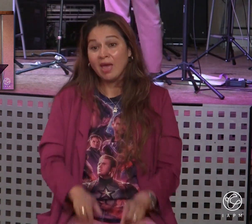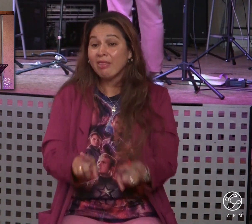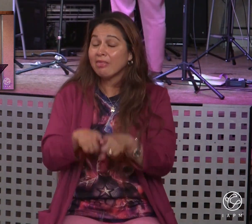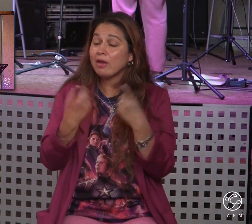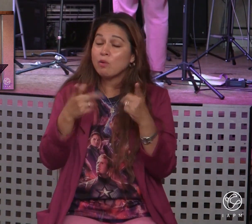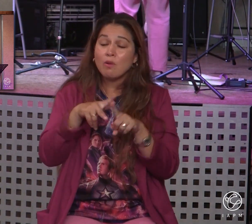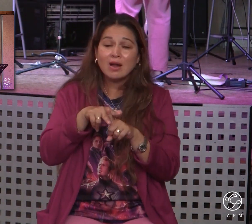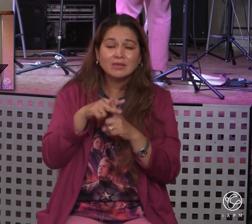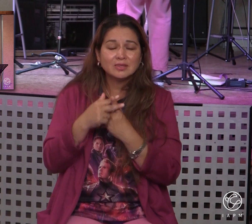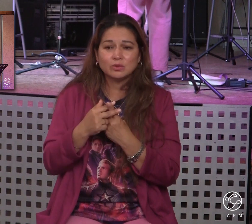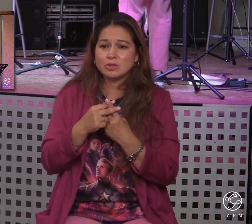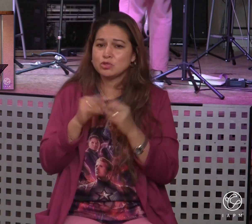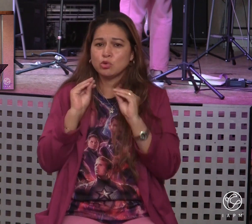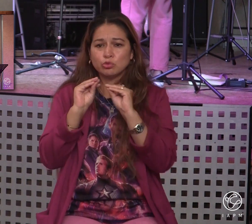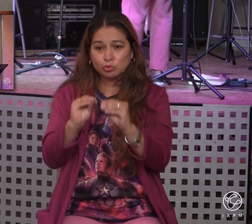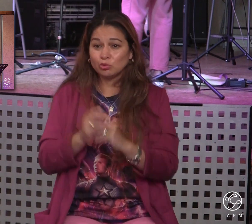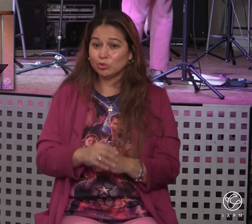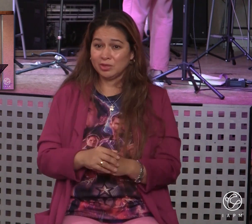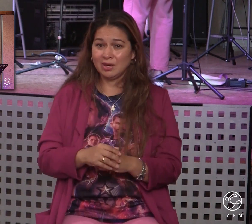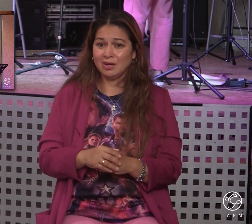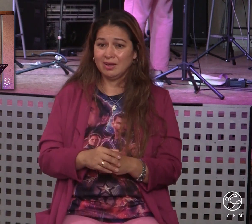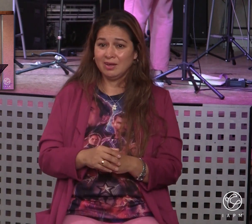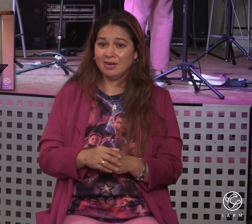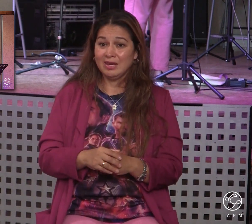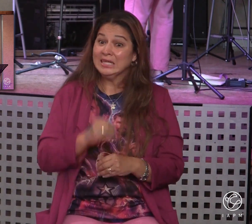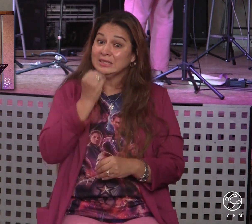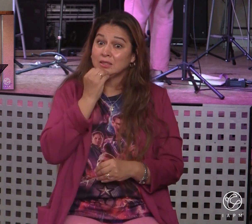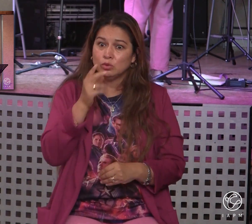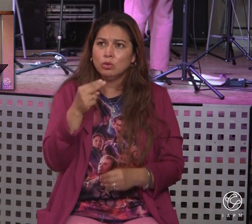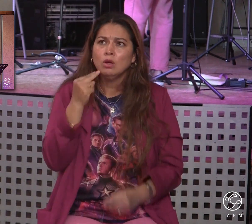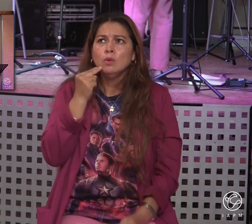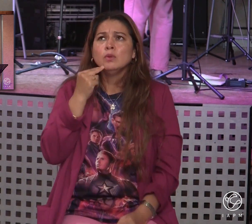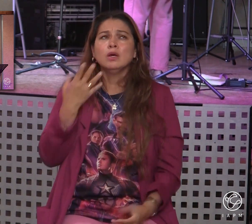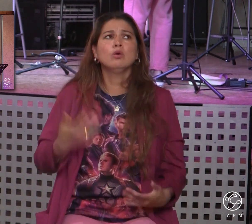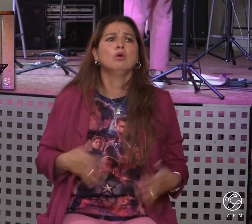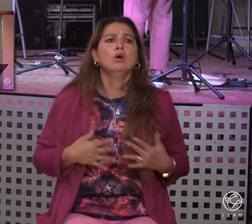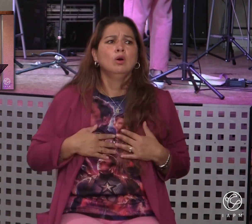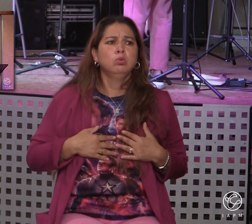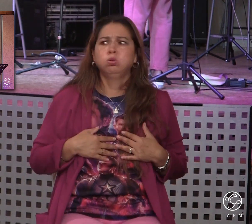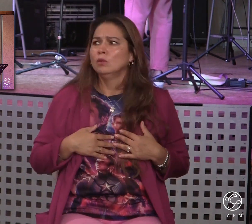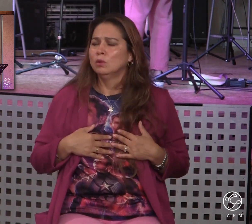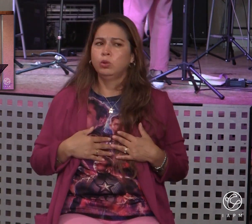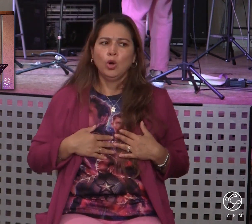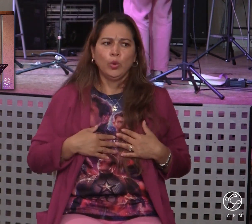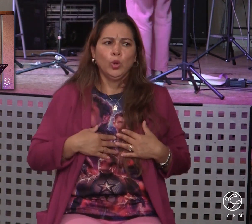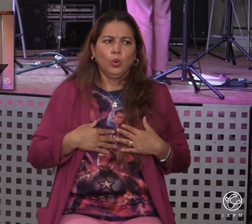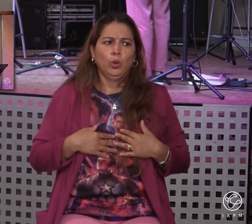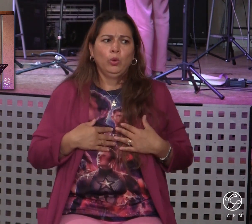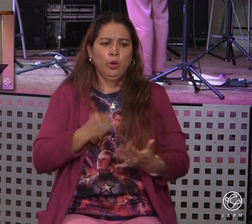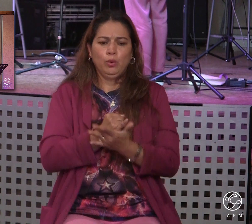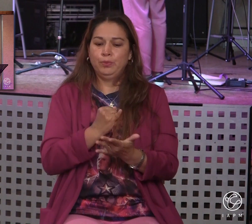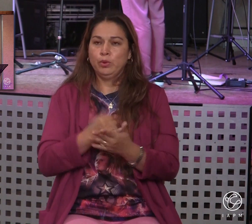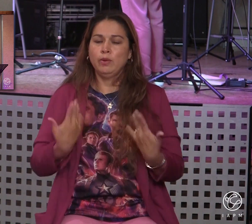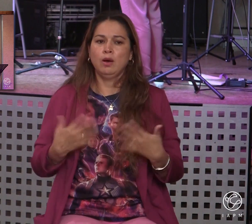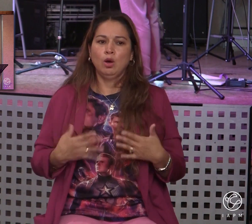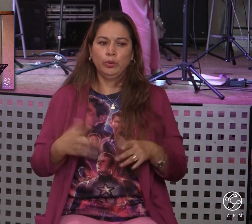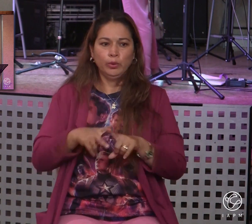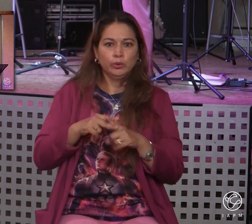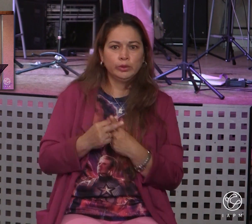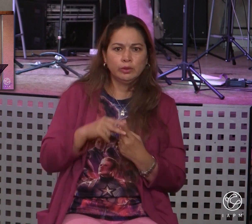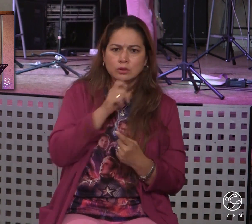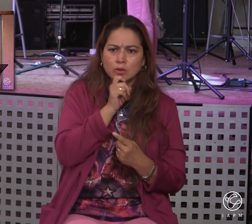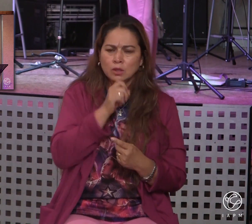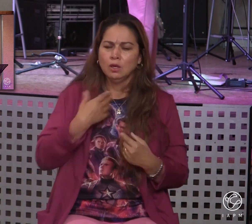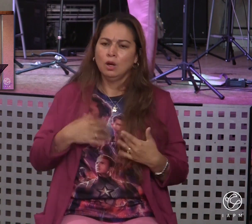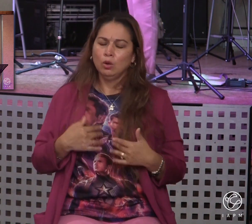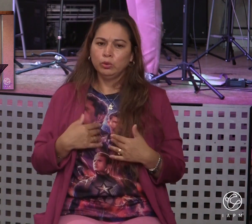sin solución posible, por mucho que grites a ver cómo te van a escuchar, pero el Señor les demuestra, mira, estéis